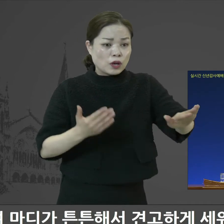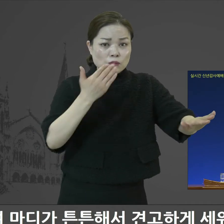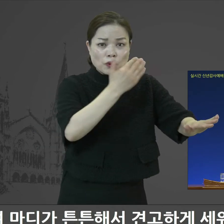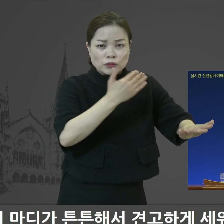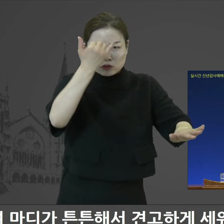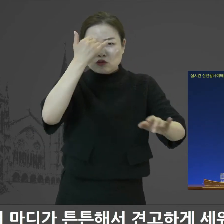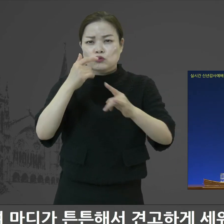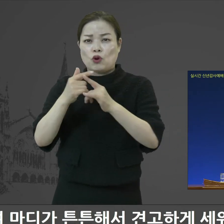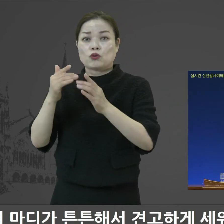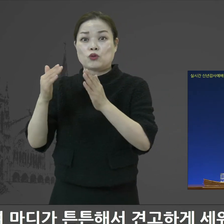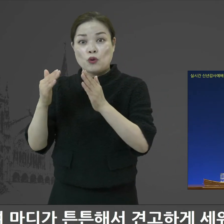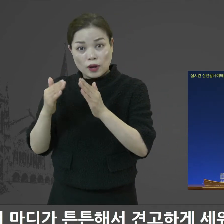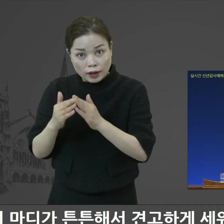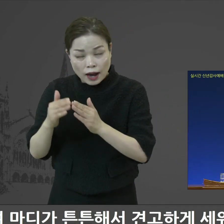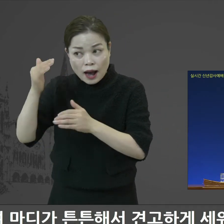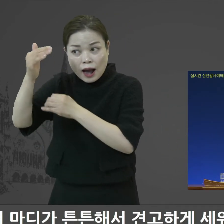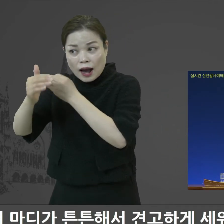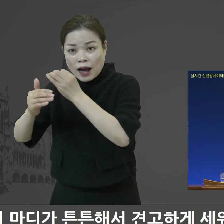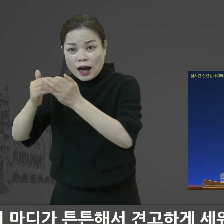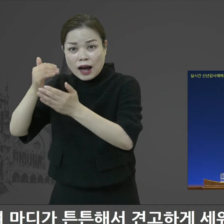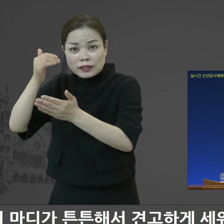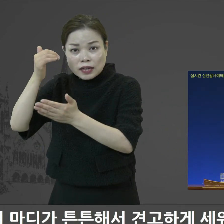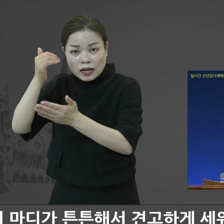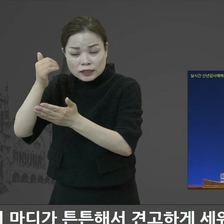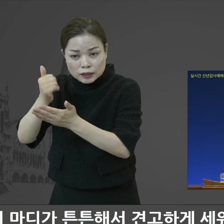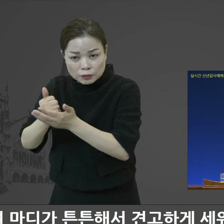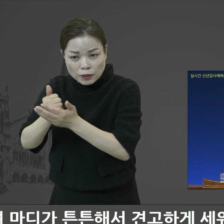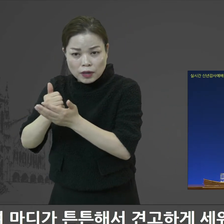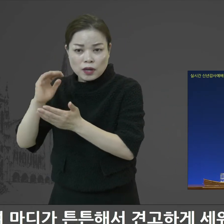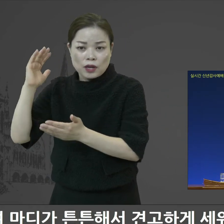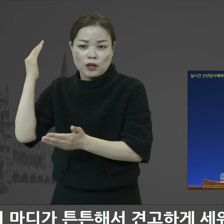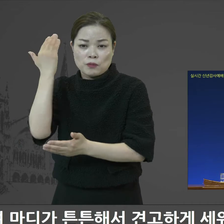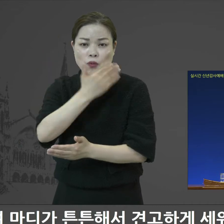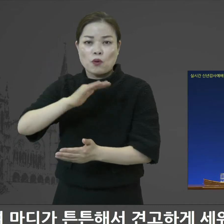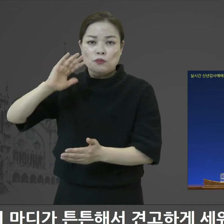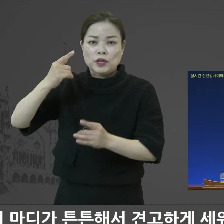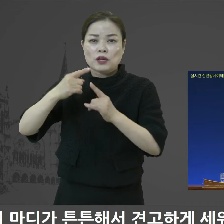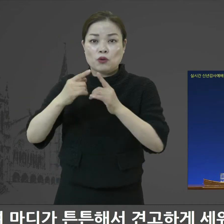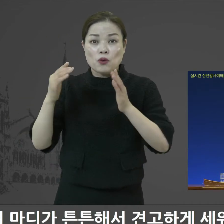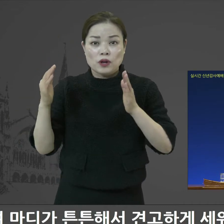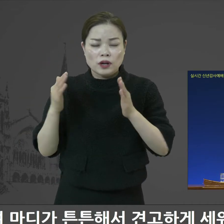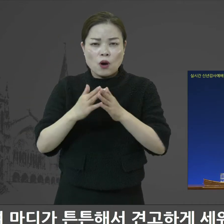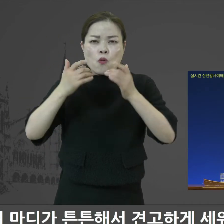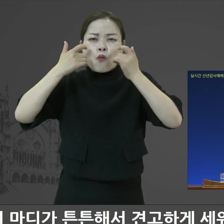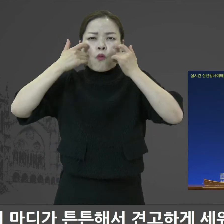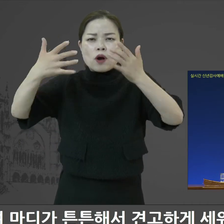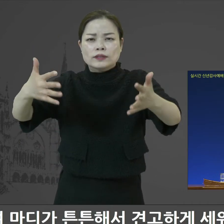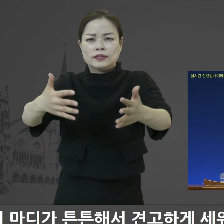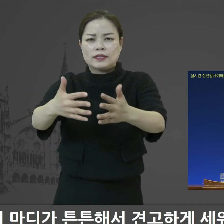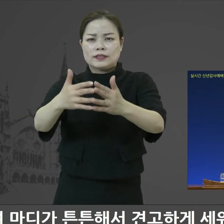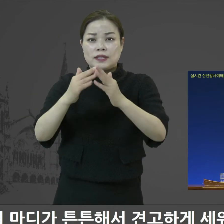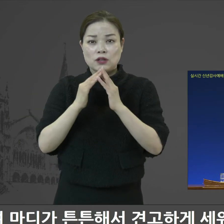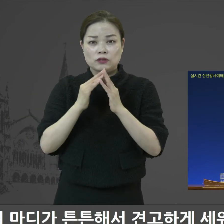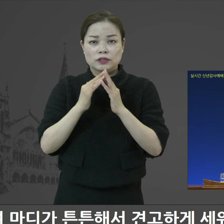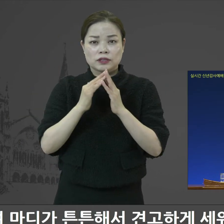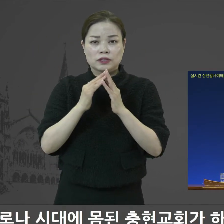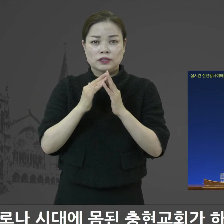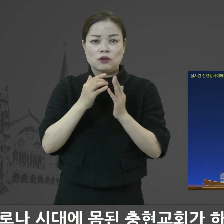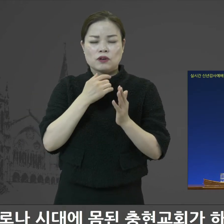몸된 충영교회가 하나님의 몸된 교회들이 더 확실하게 세워지는 축복이 임할 수